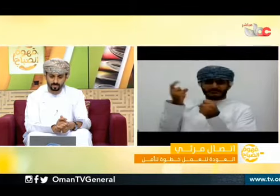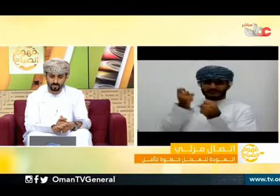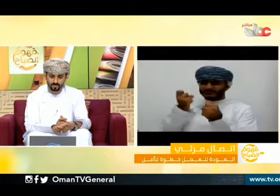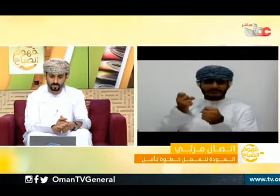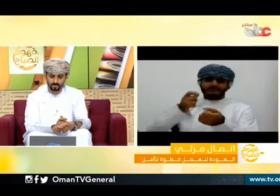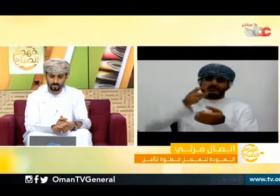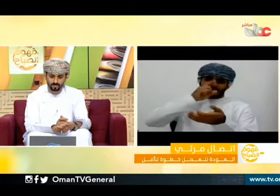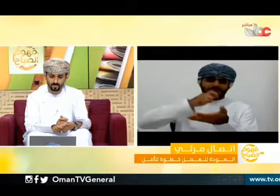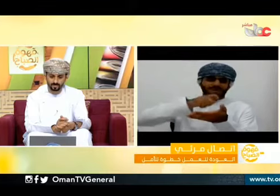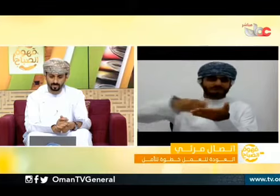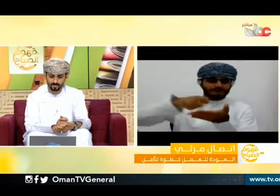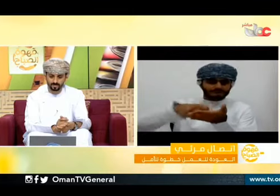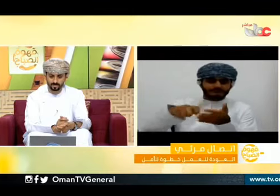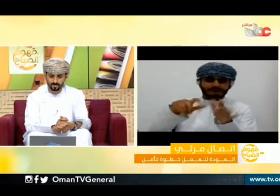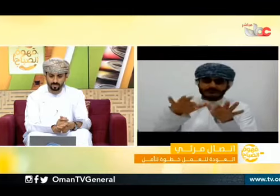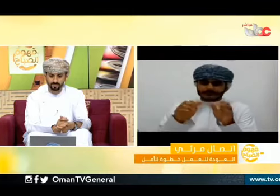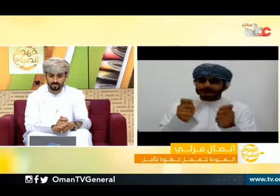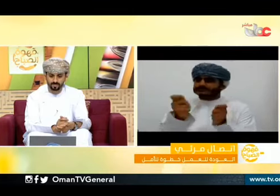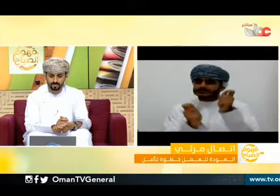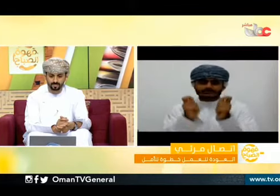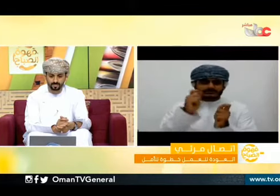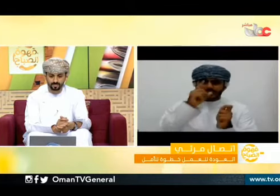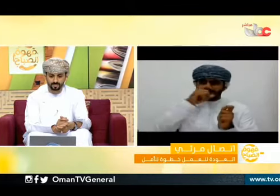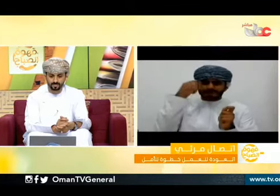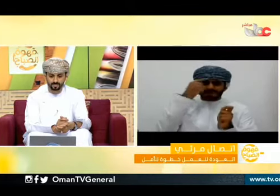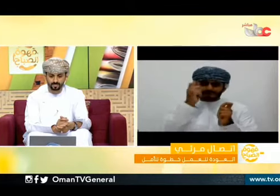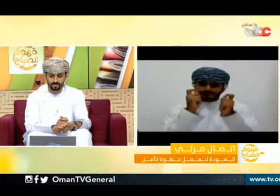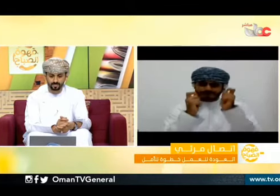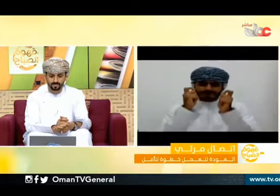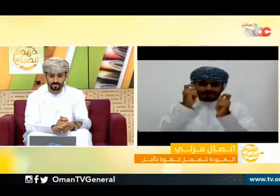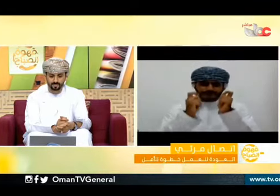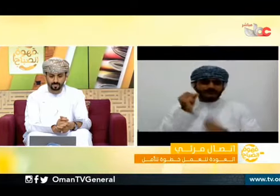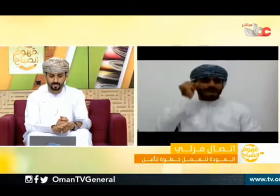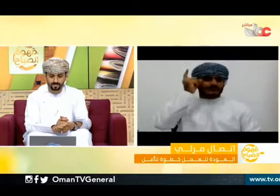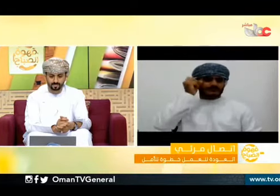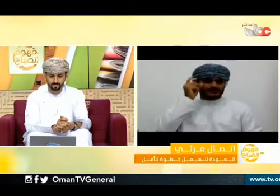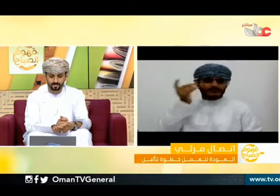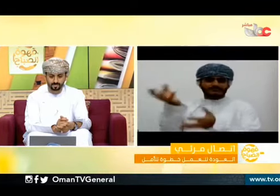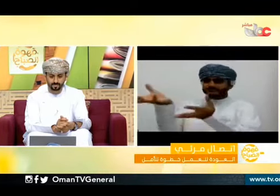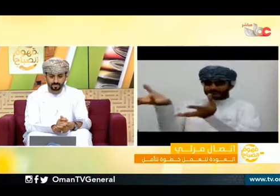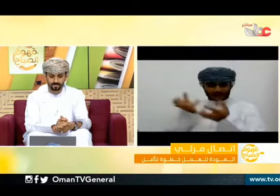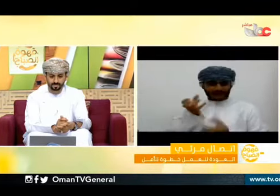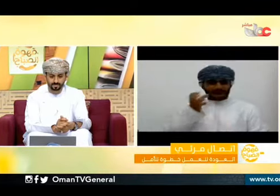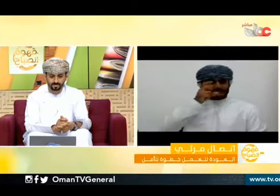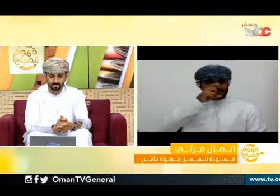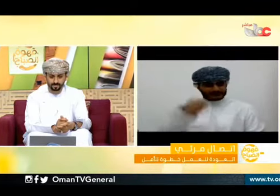وجيدة للشخص الثاني، أو أن أيضا عن طريق الكتابة